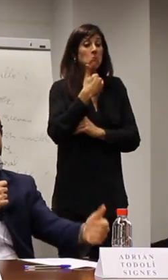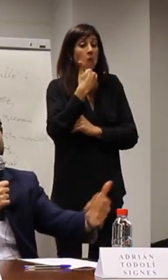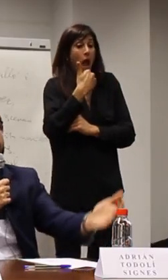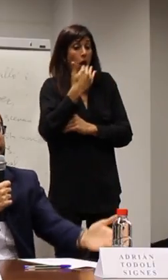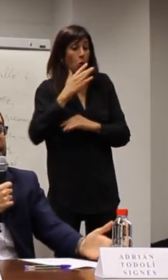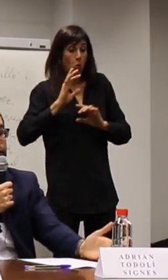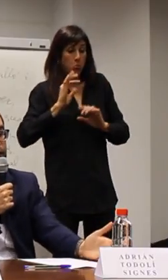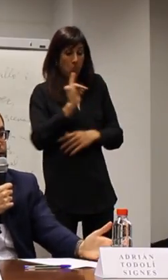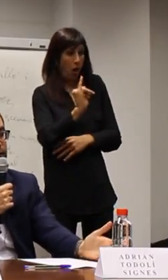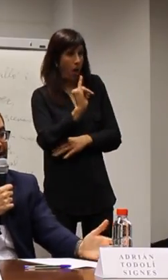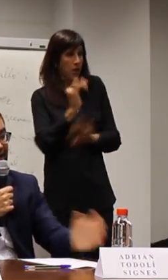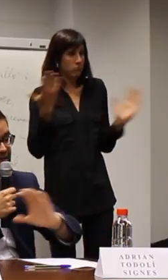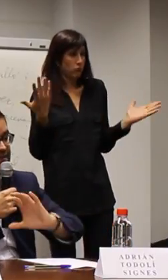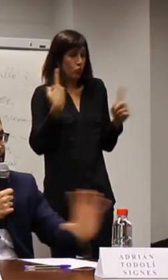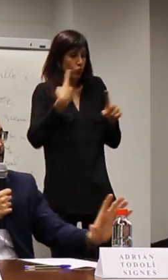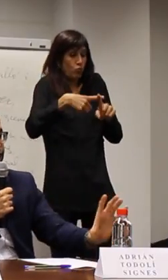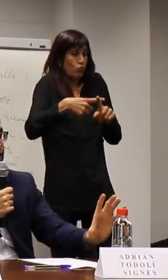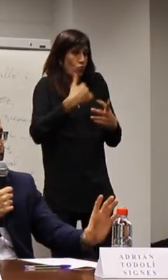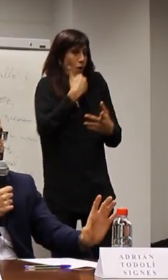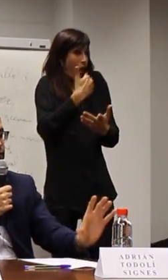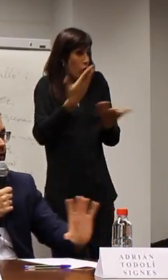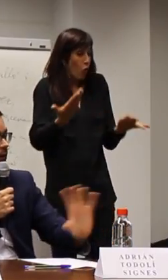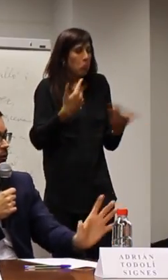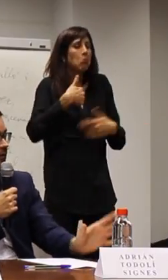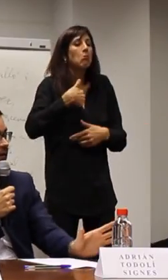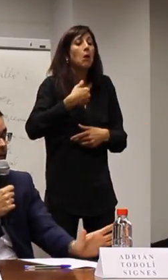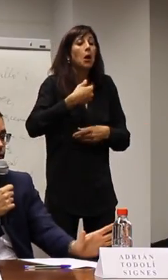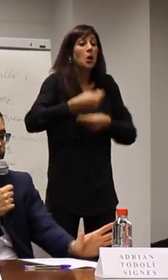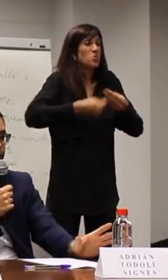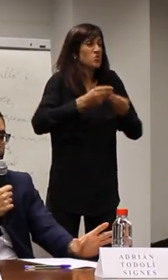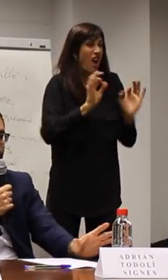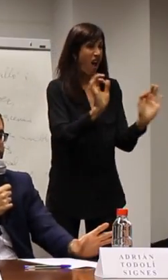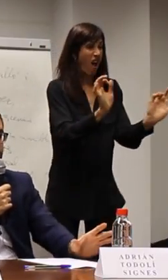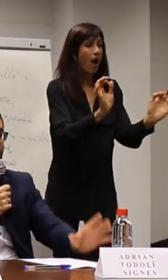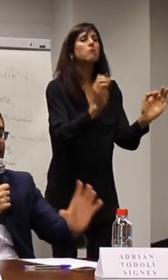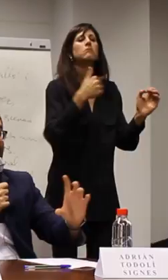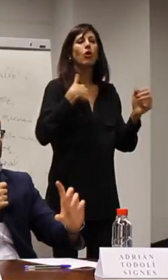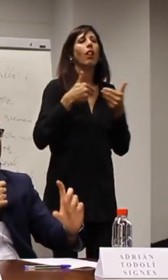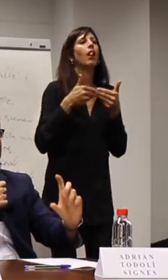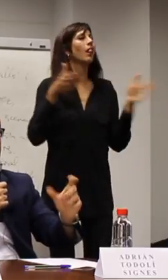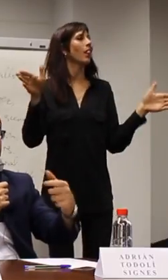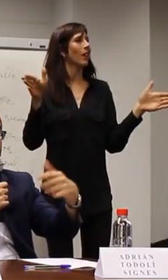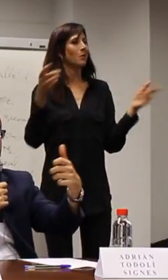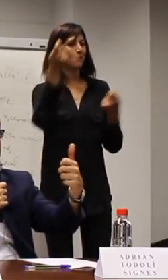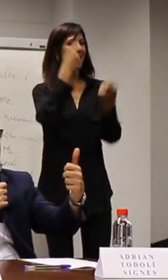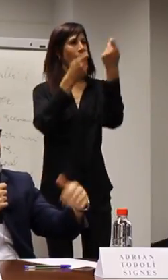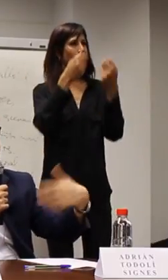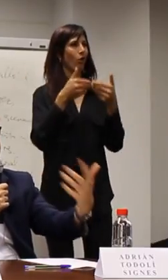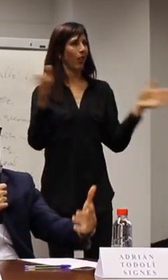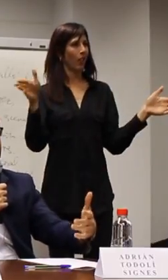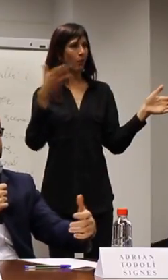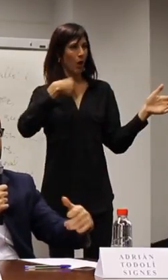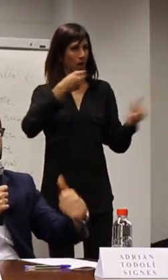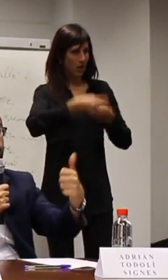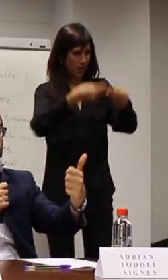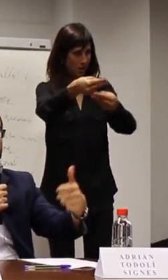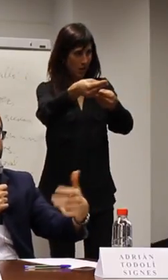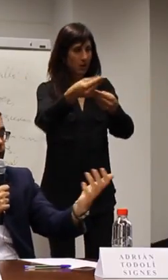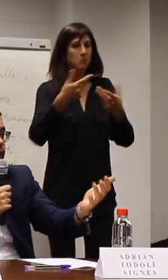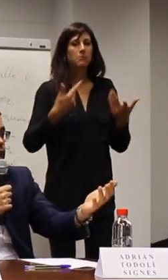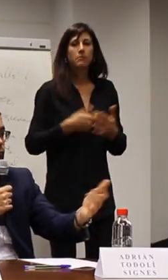que yo pongo en el mercado. Esta es la definición de por qué se llama economía colaborativa. Y claro, pues de ahí se convierte